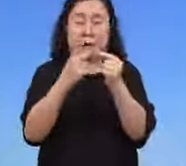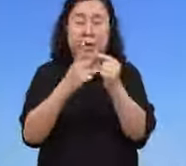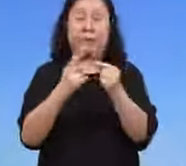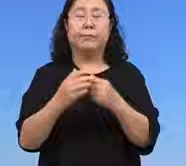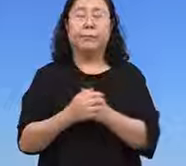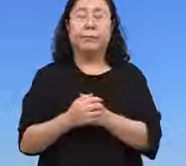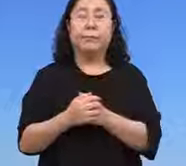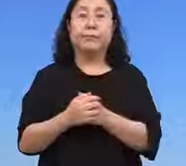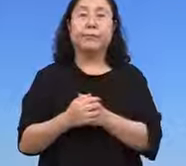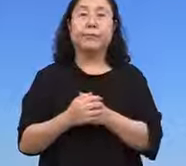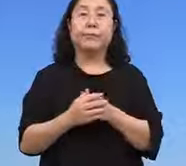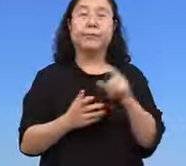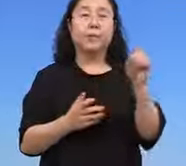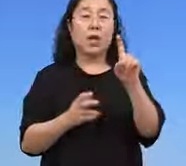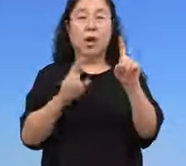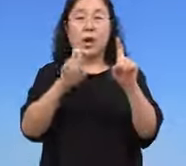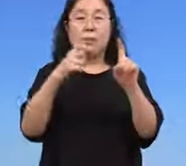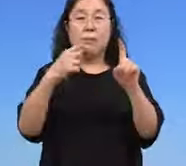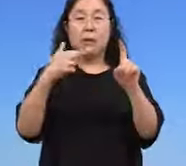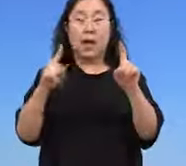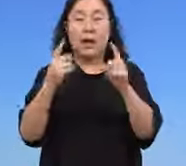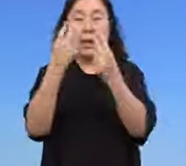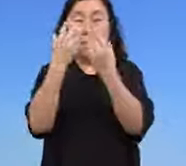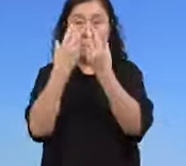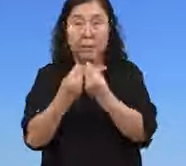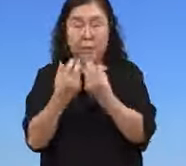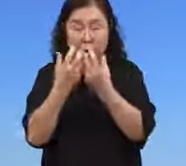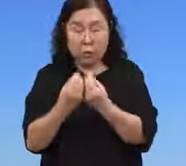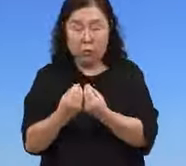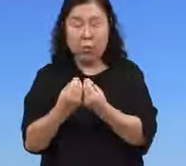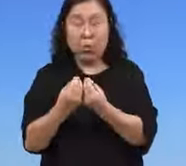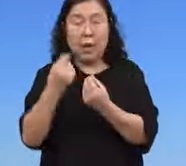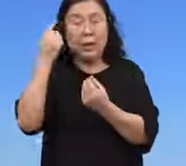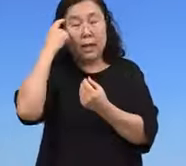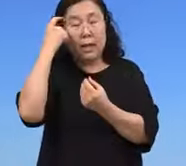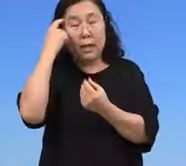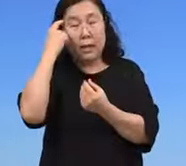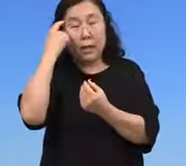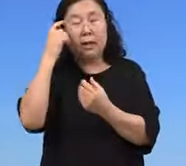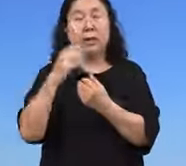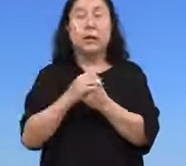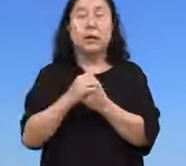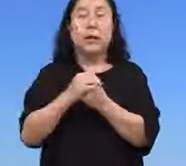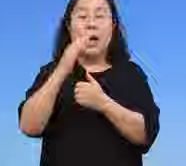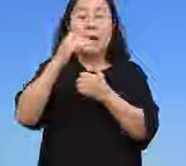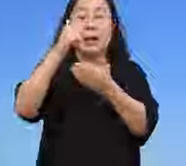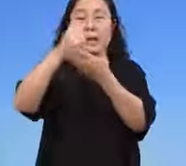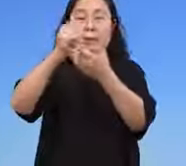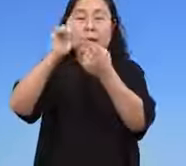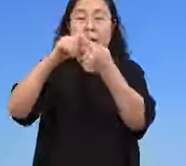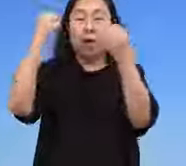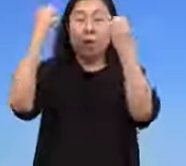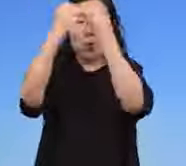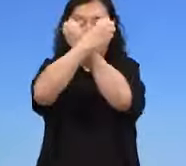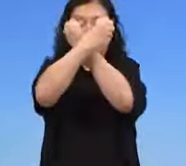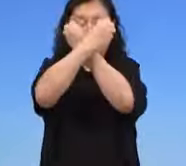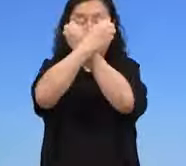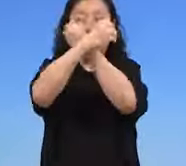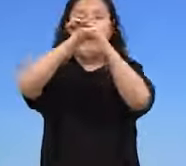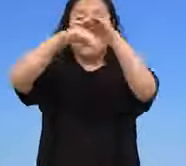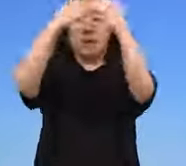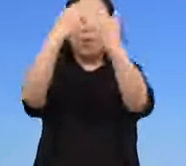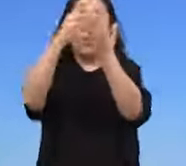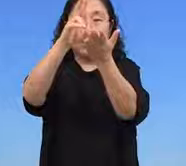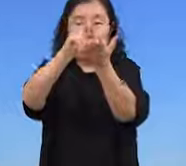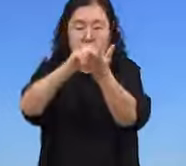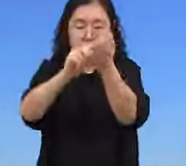두 번째로 이 열머나 비유와 관련해서 우리가 기억해야 될 전제가 하나 더 있습니다. 하나님에 대한 오해가